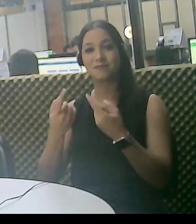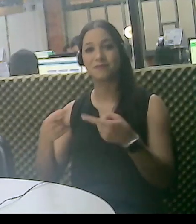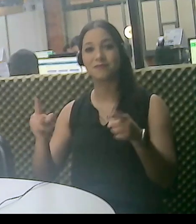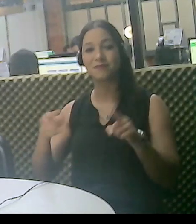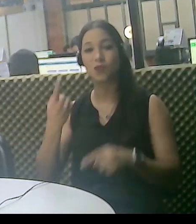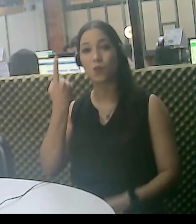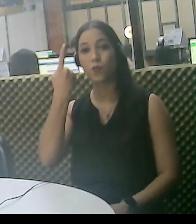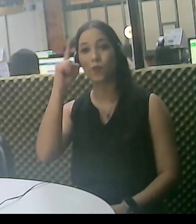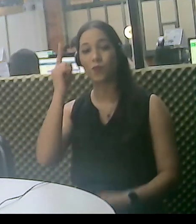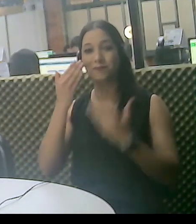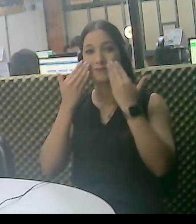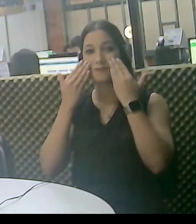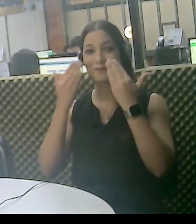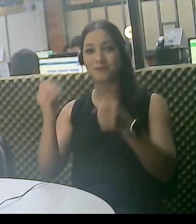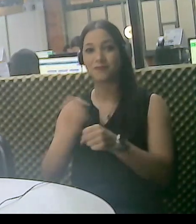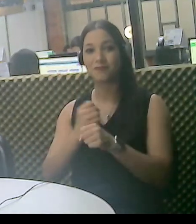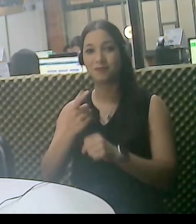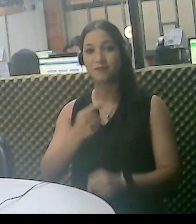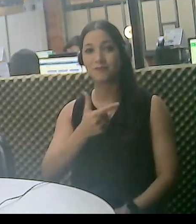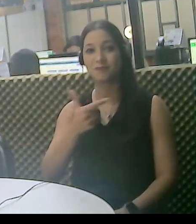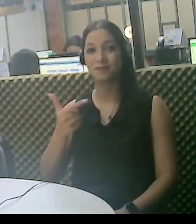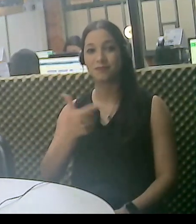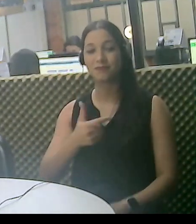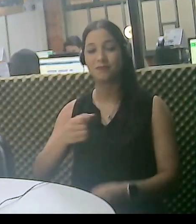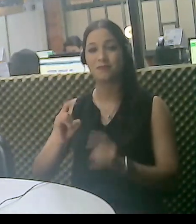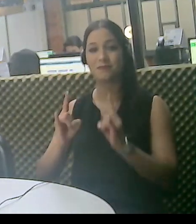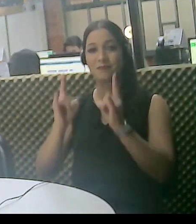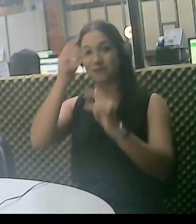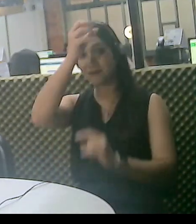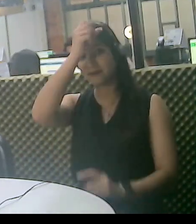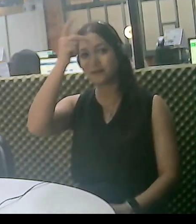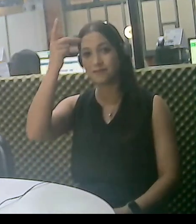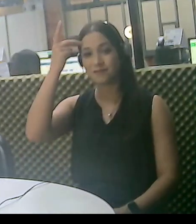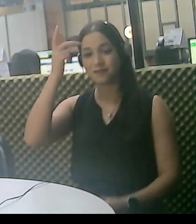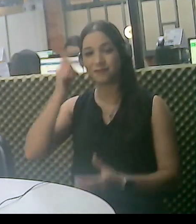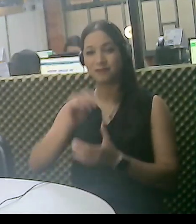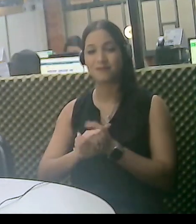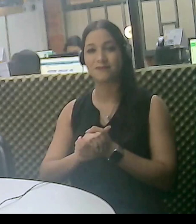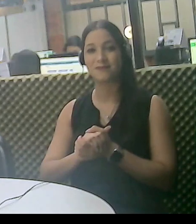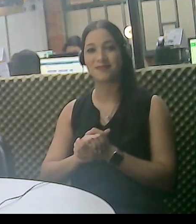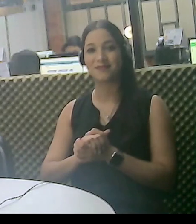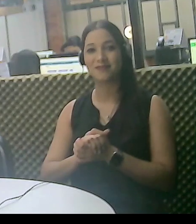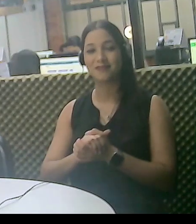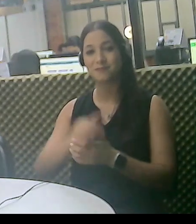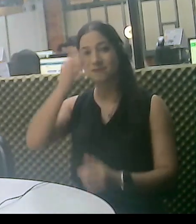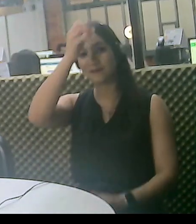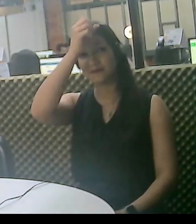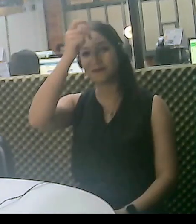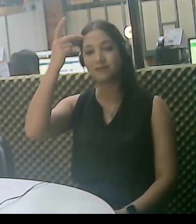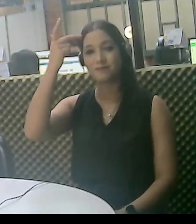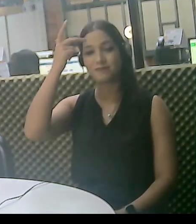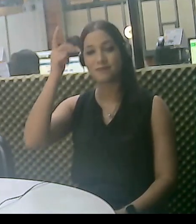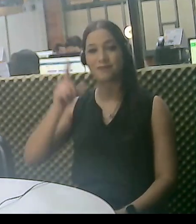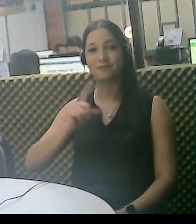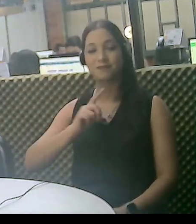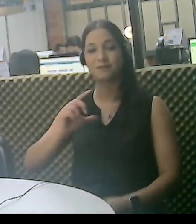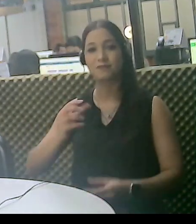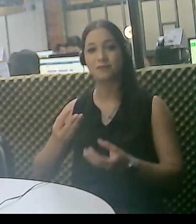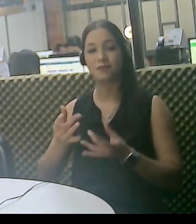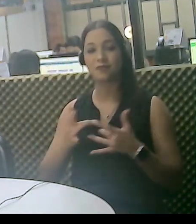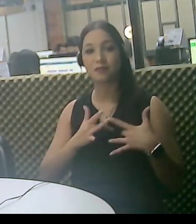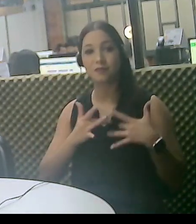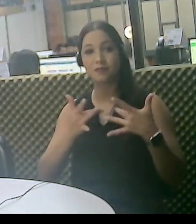última apresentação de 2022 no Centro Administrativo. E ainda, a Prefeitura realiza a doação de